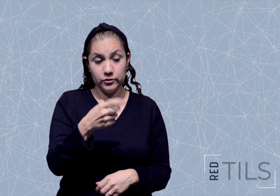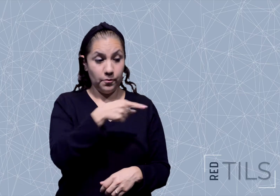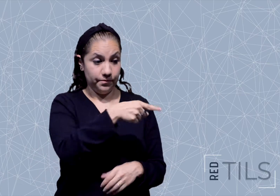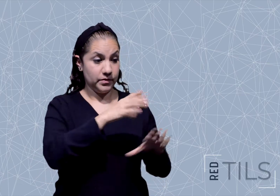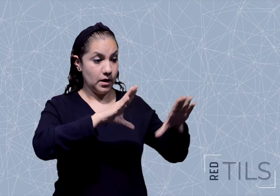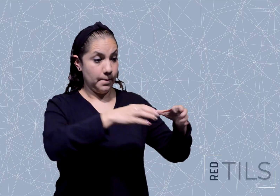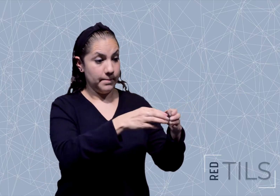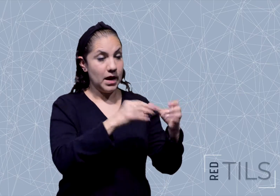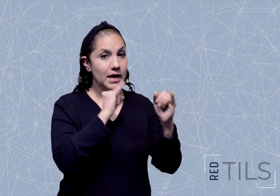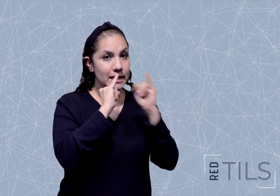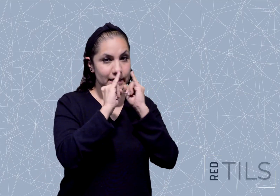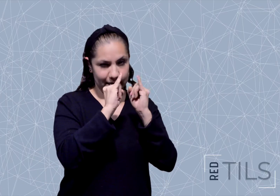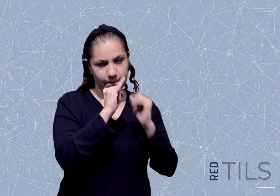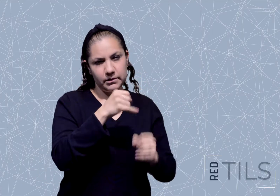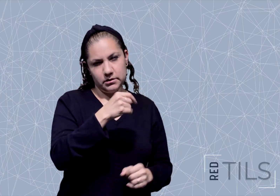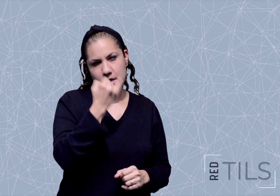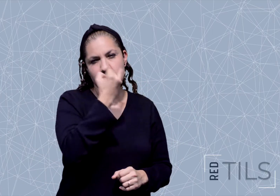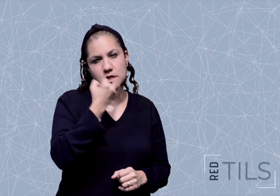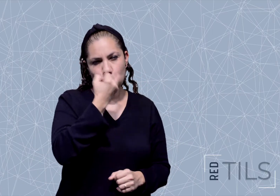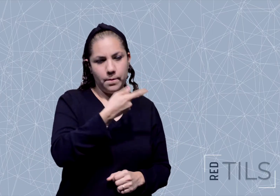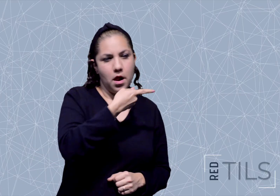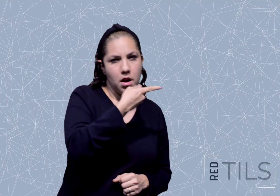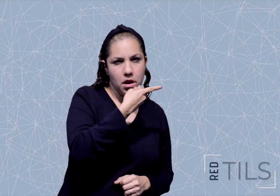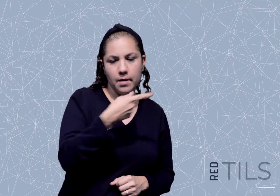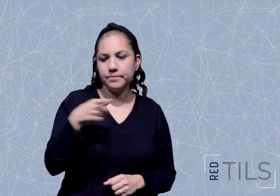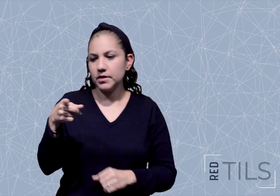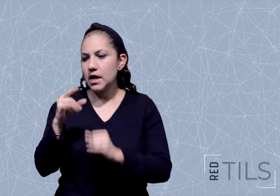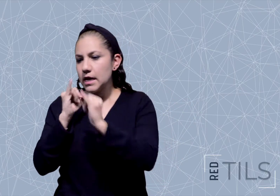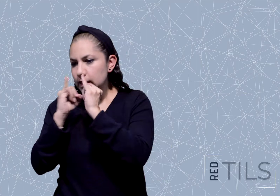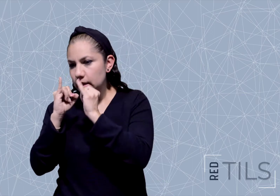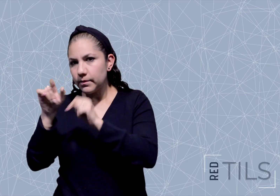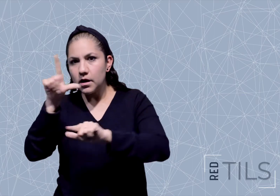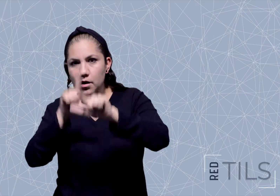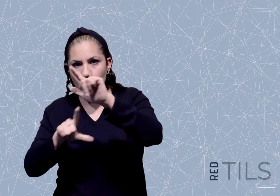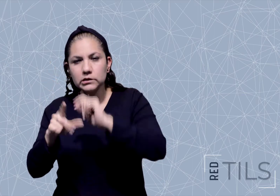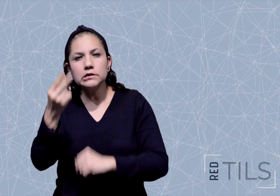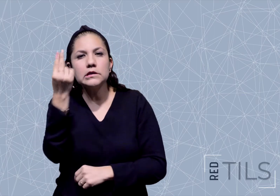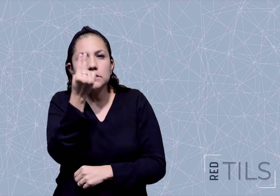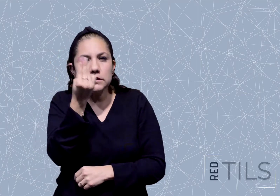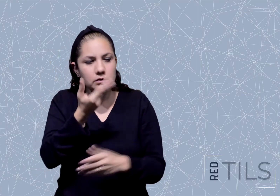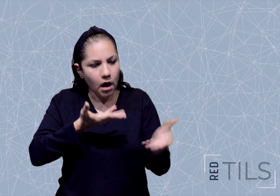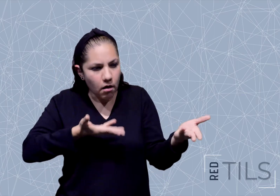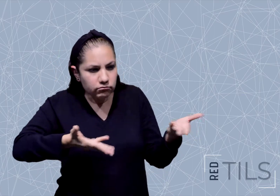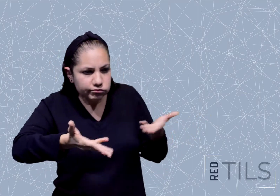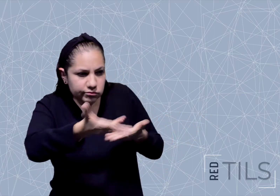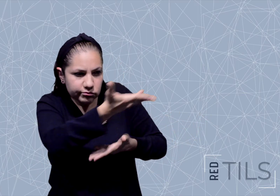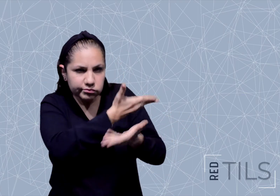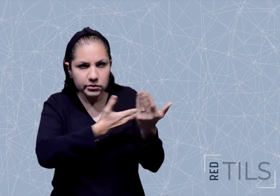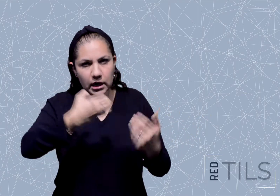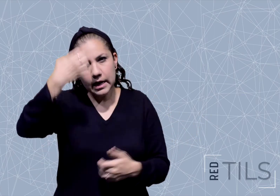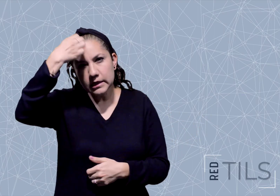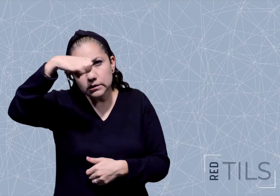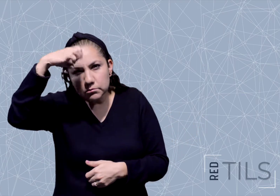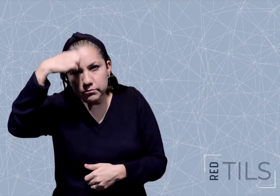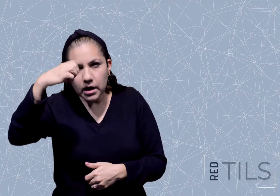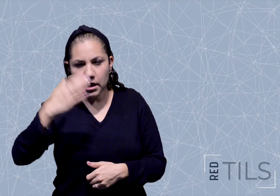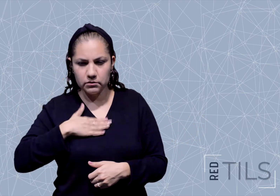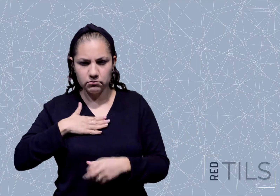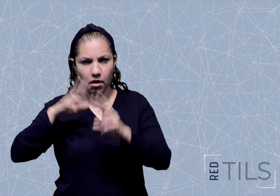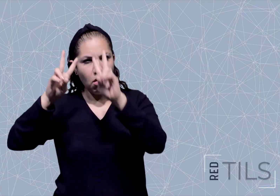Aun cuando los intérpretes de lenguas orales y los de lenguas de señas trabajan juntos, sin el intercambio de estos conocimientos y experiencias